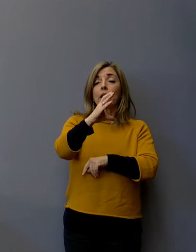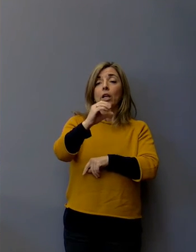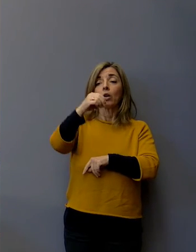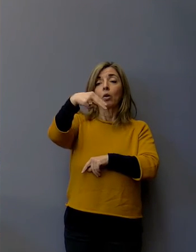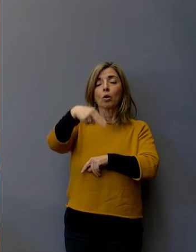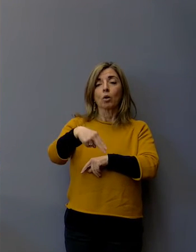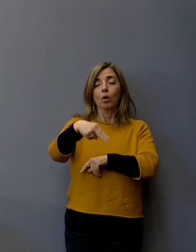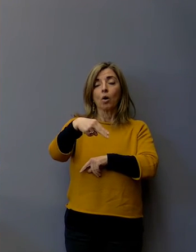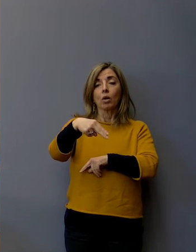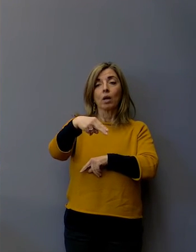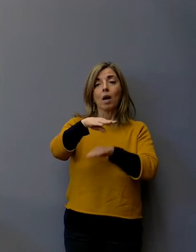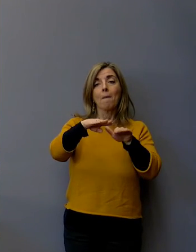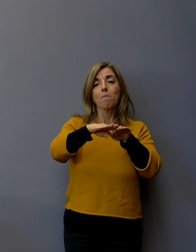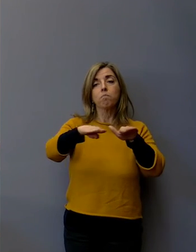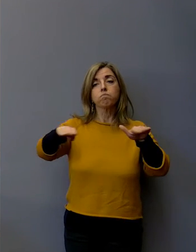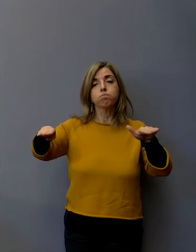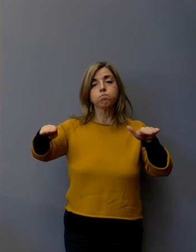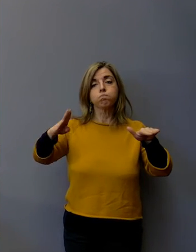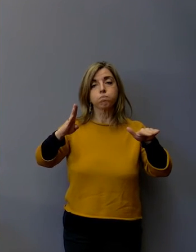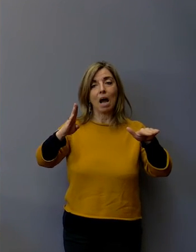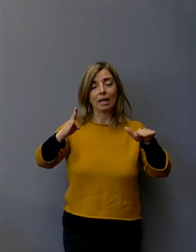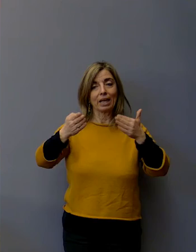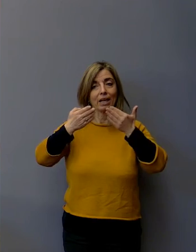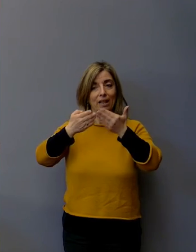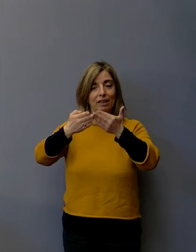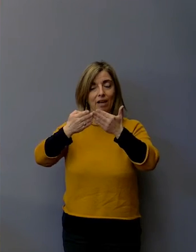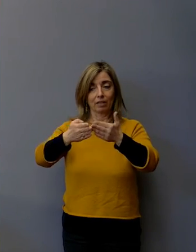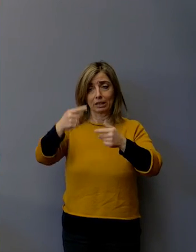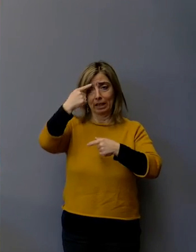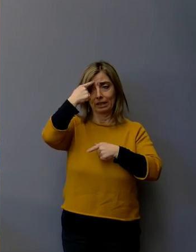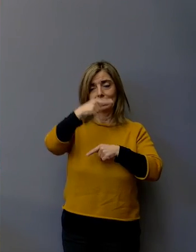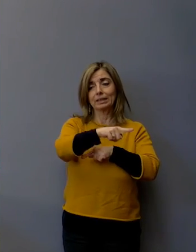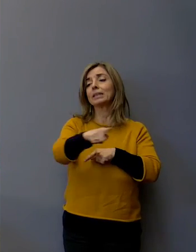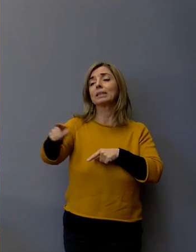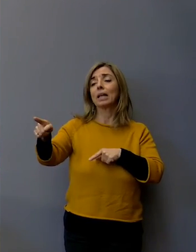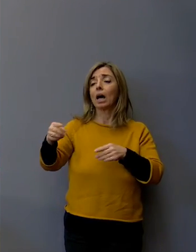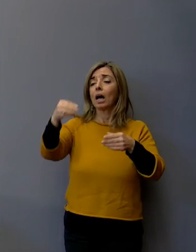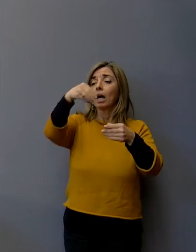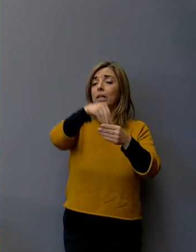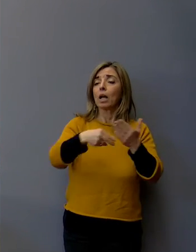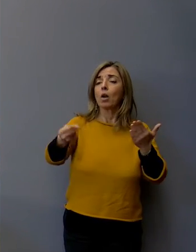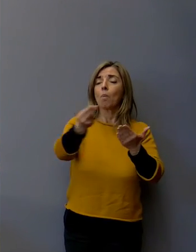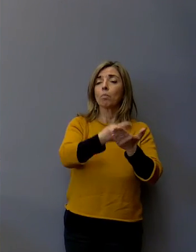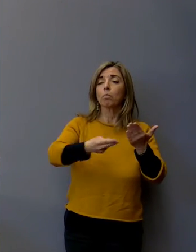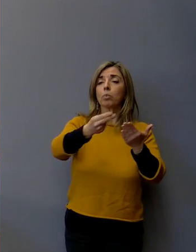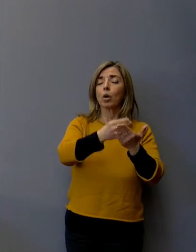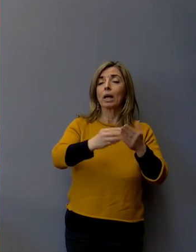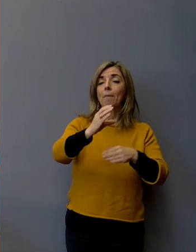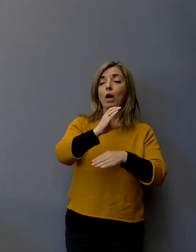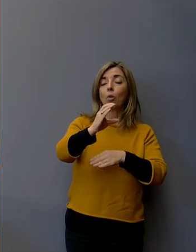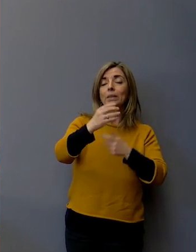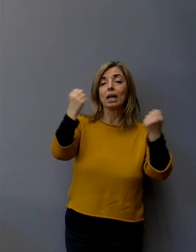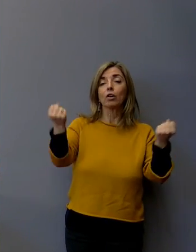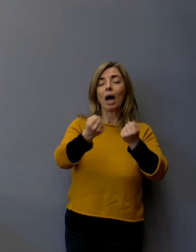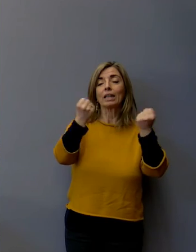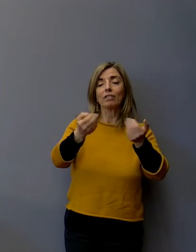delle banchine saprete tutti penso che questo è inserito nel programma del commissario per l'attività portuale a parte di